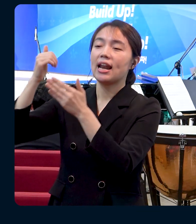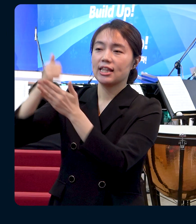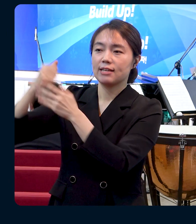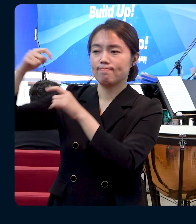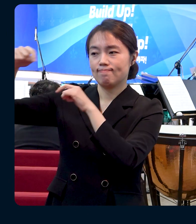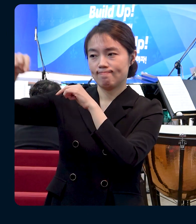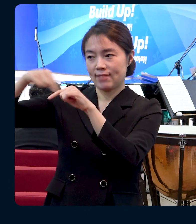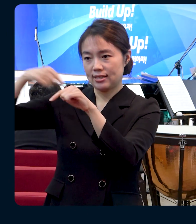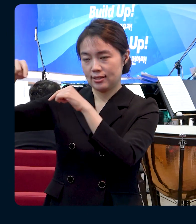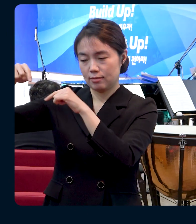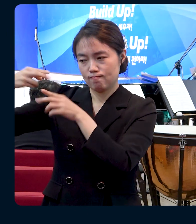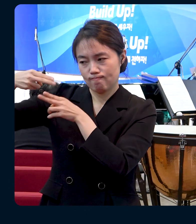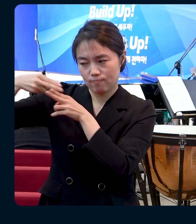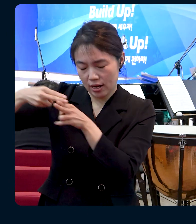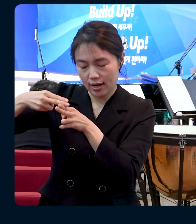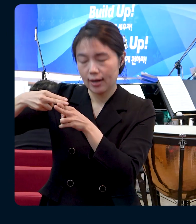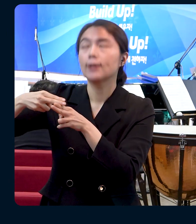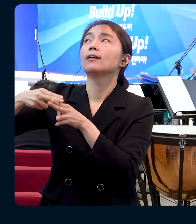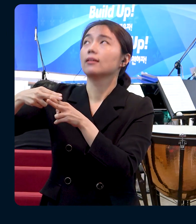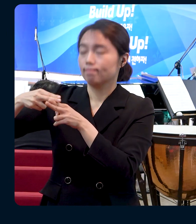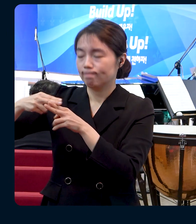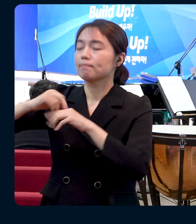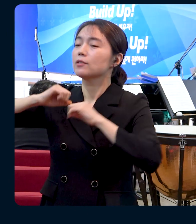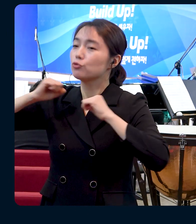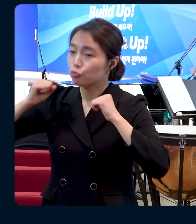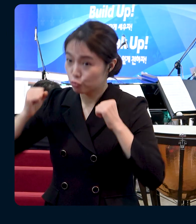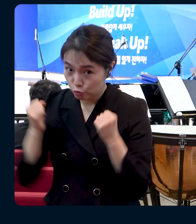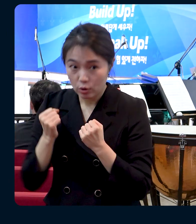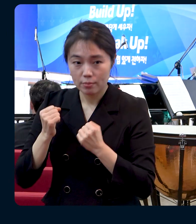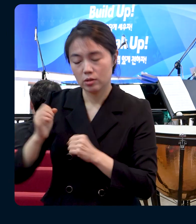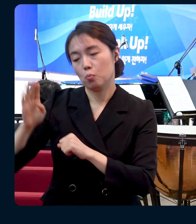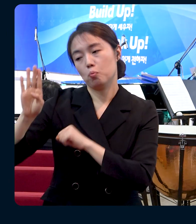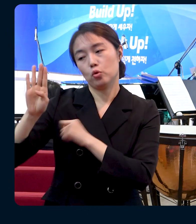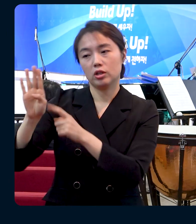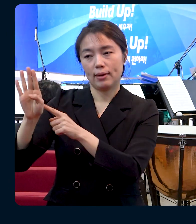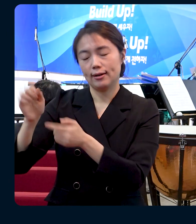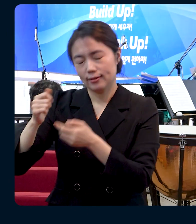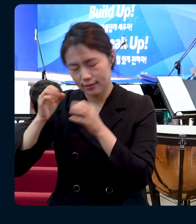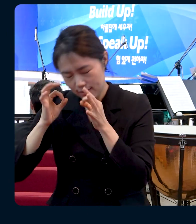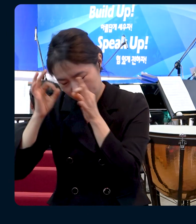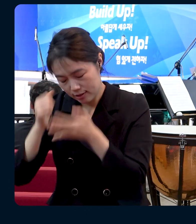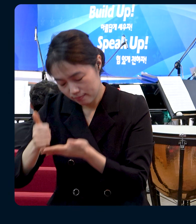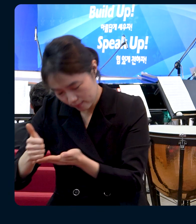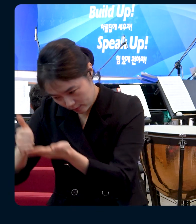그 하나님의 질서 앞에 순종하면서 열심히 섬긴 거예요.